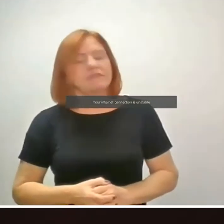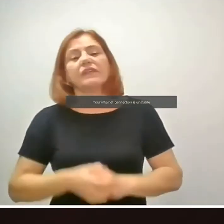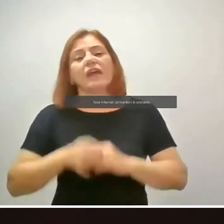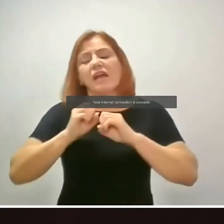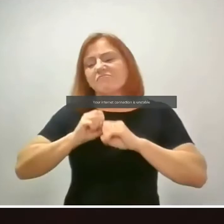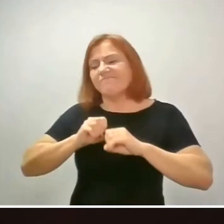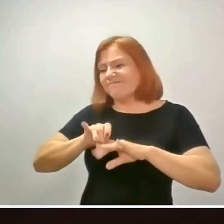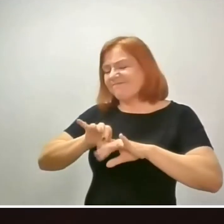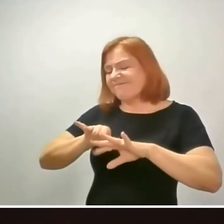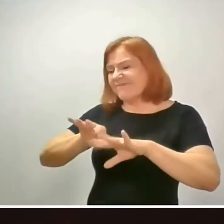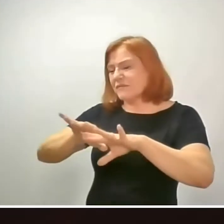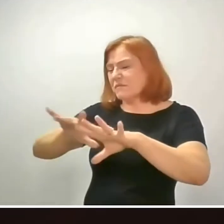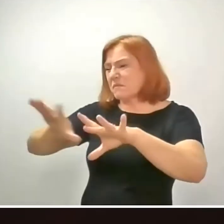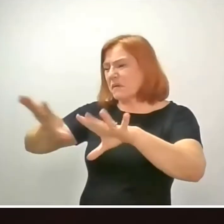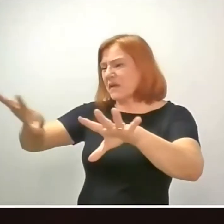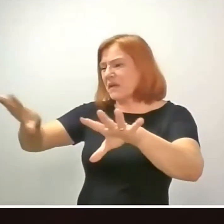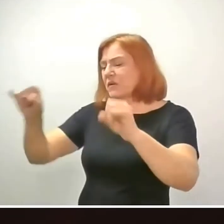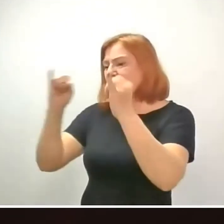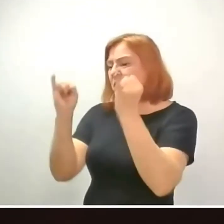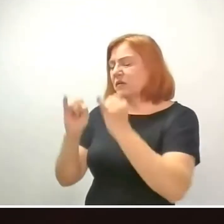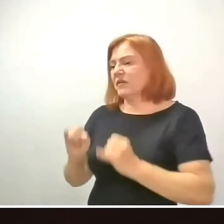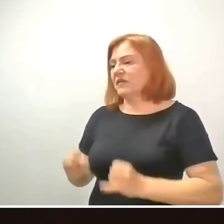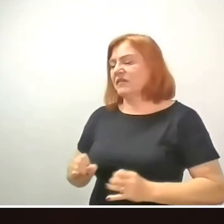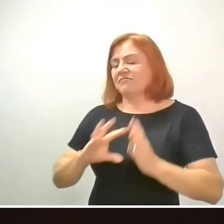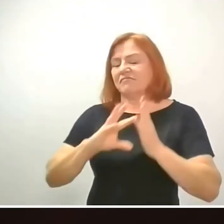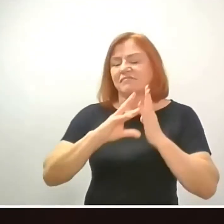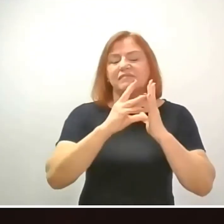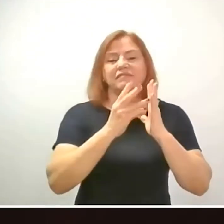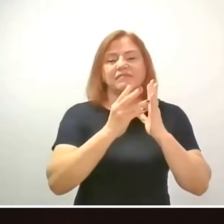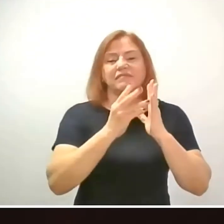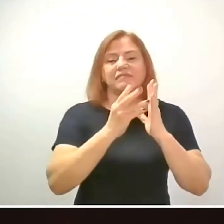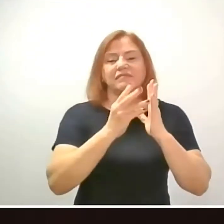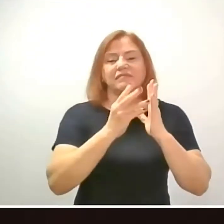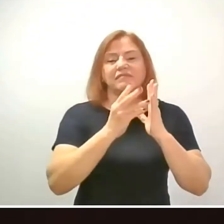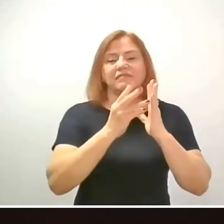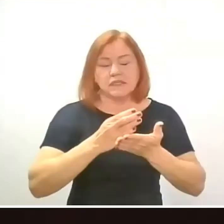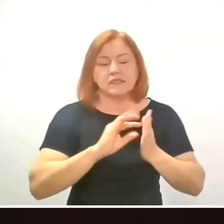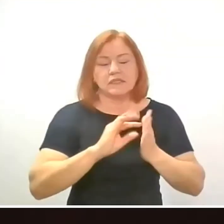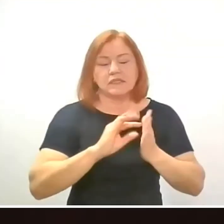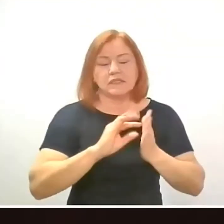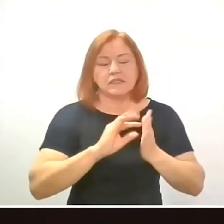tá? Bom, Senhor Jesus,